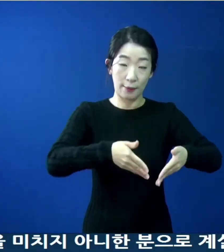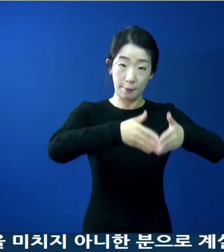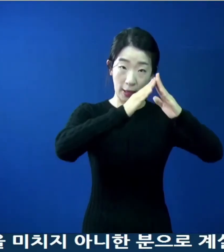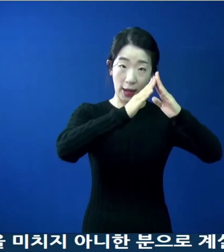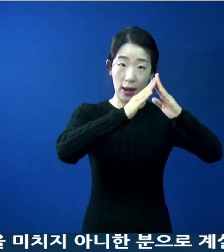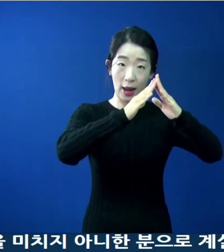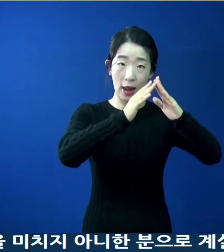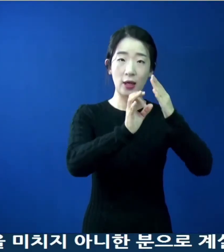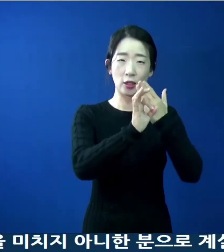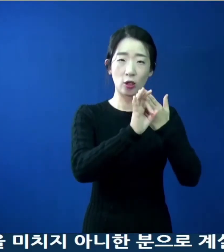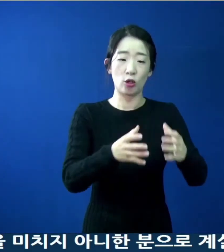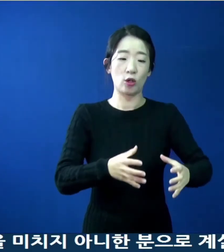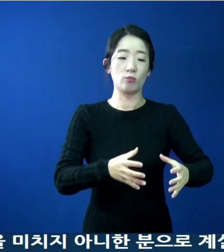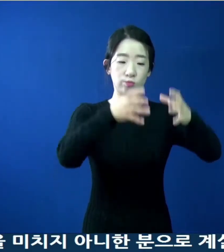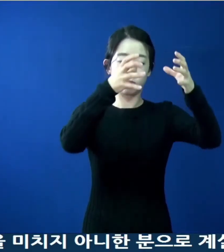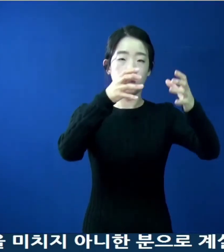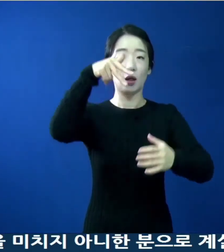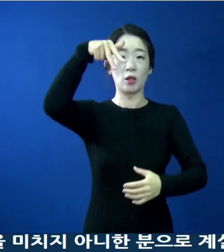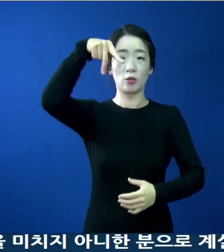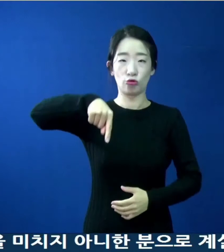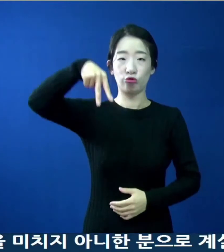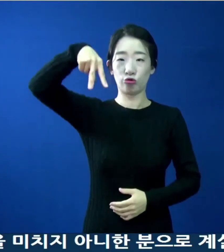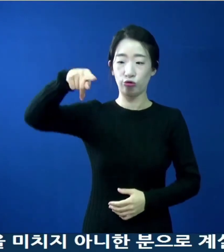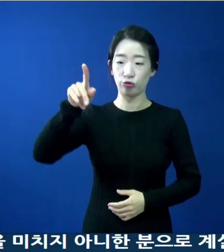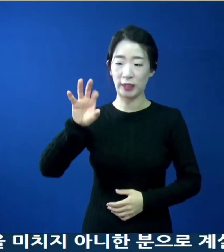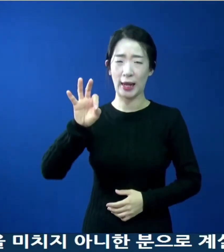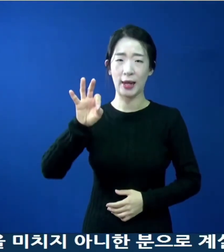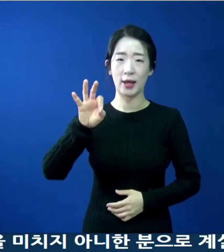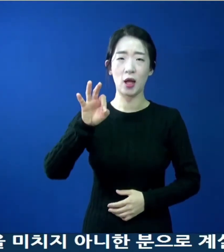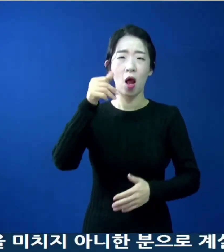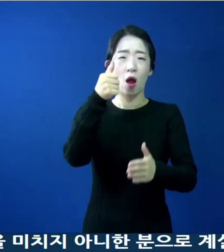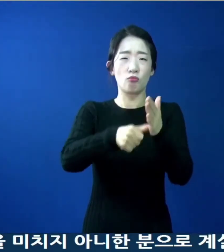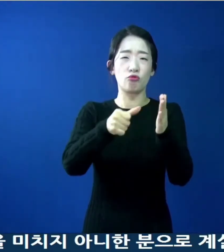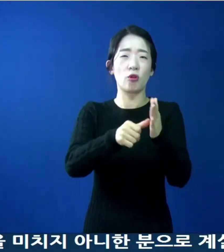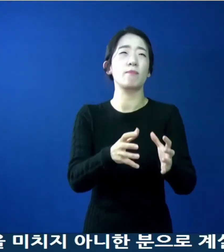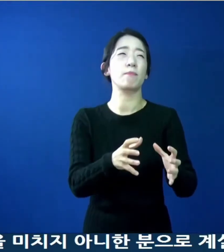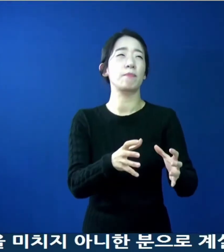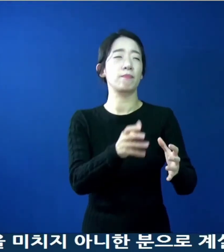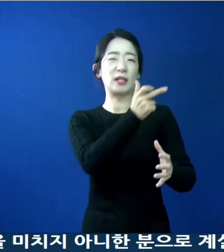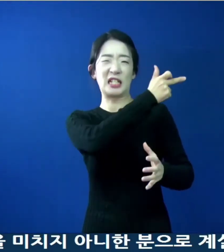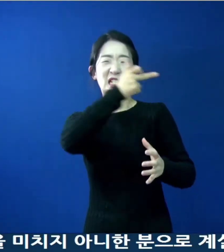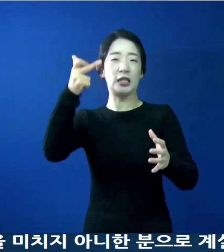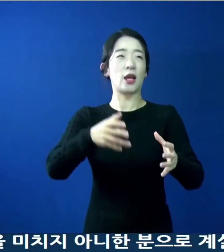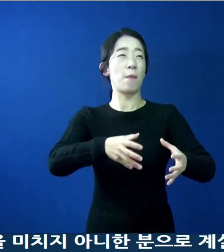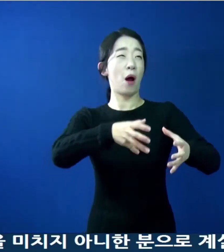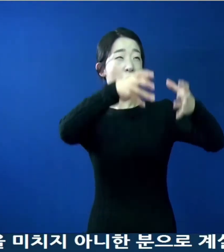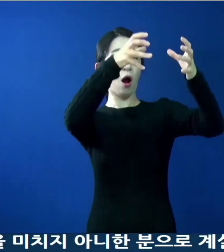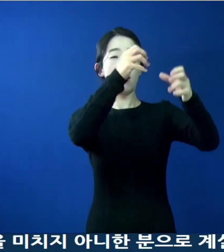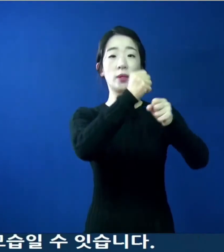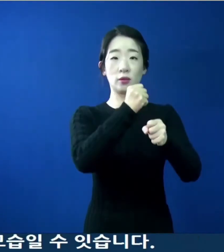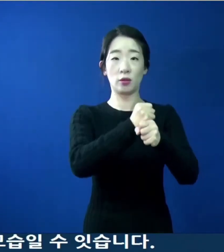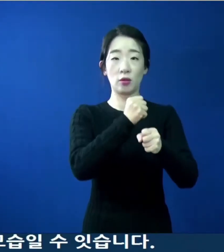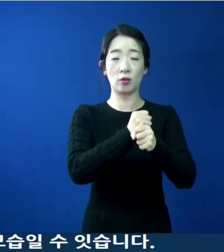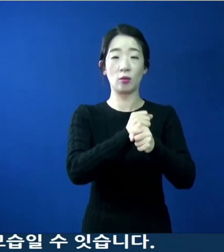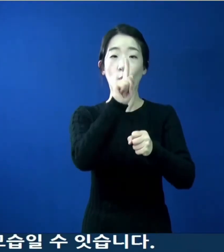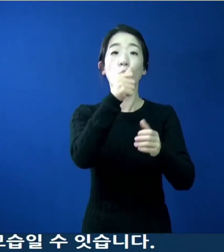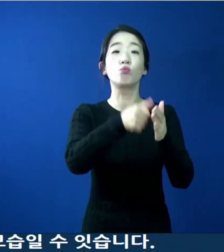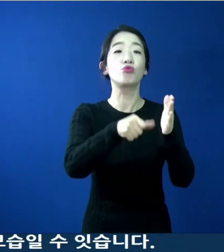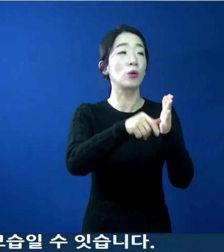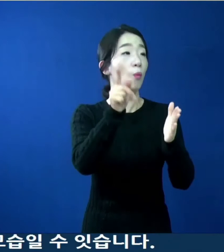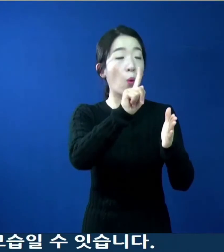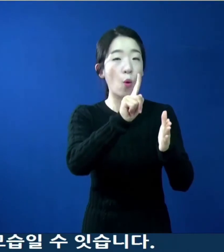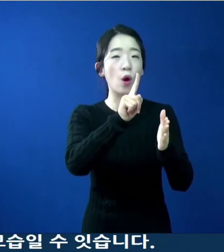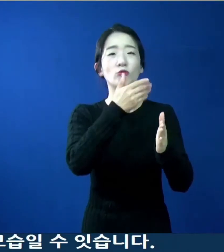세운 그 물체들을 이렇게 크게 만들어 놓는 거예요. 그 뭘 만들었냐가 중요한 게 아니고 그걸